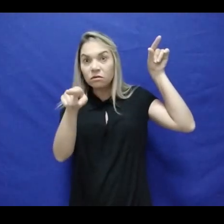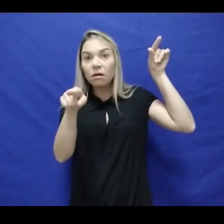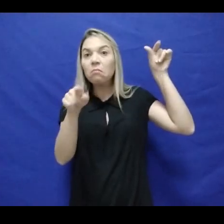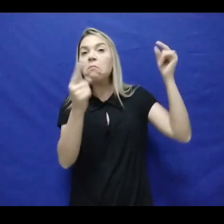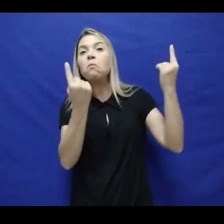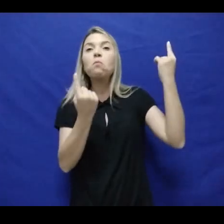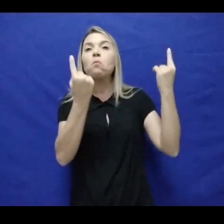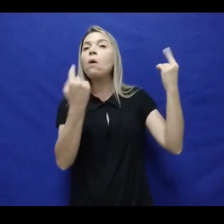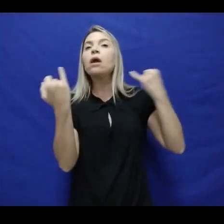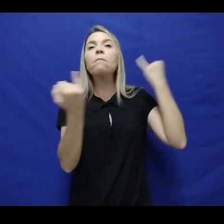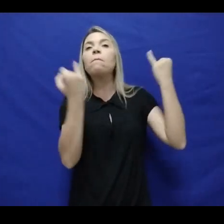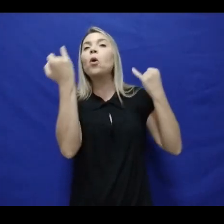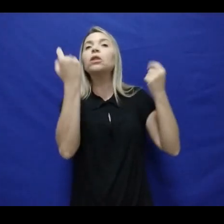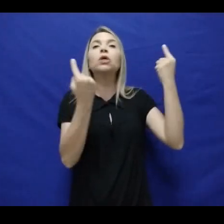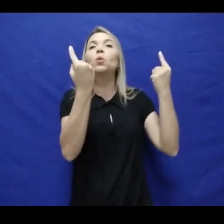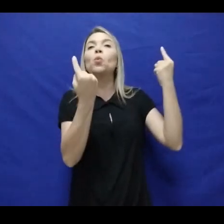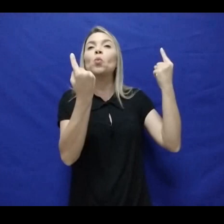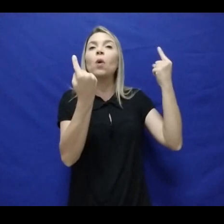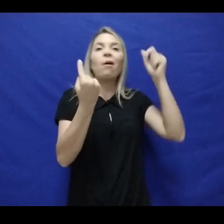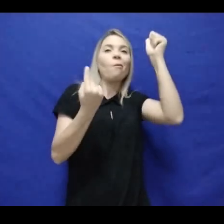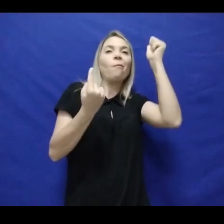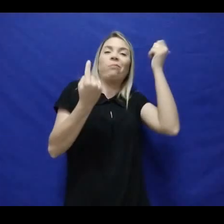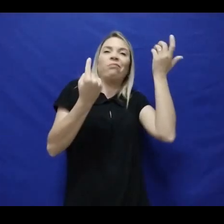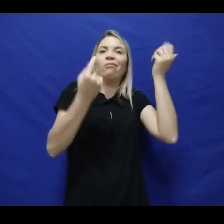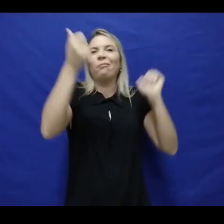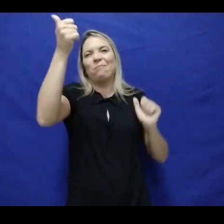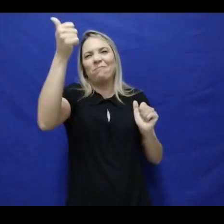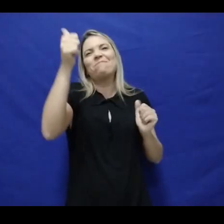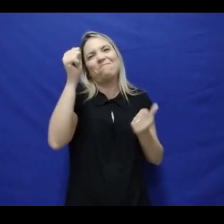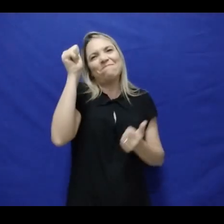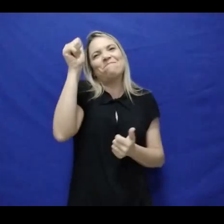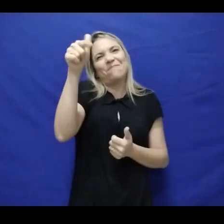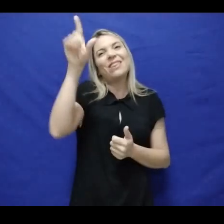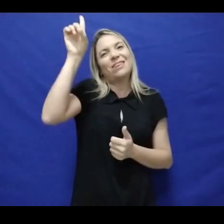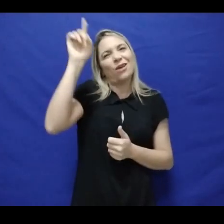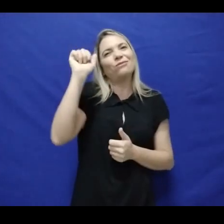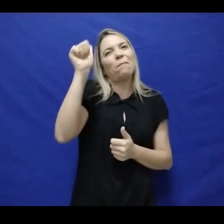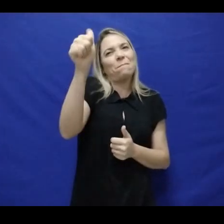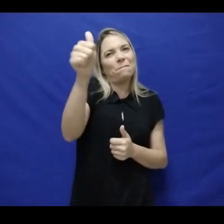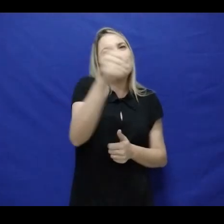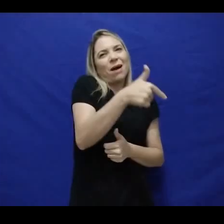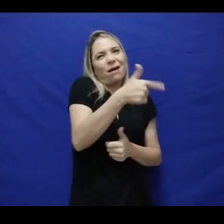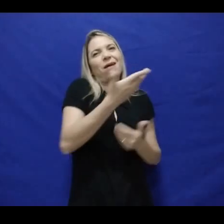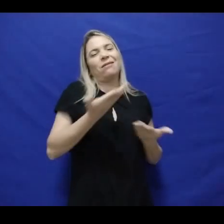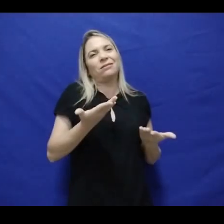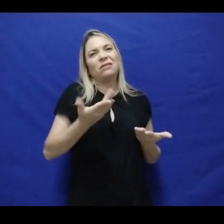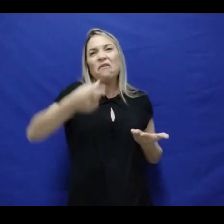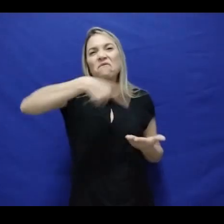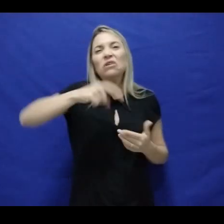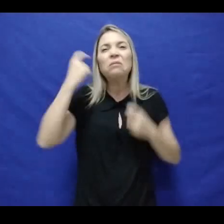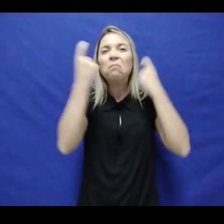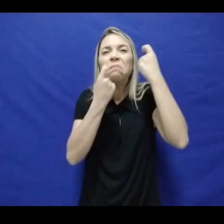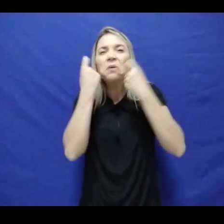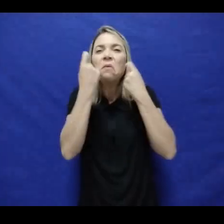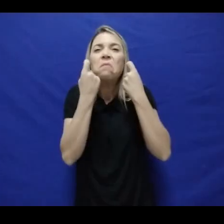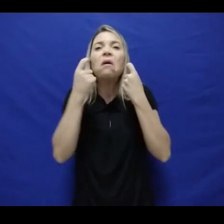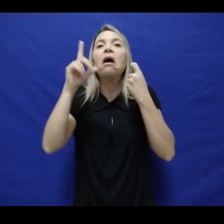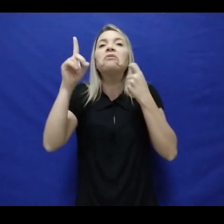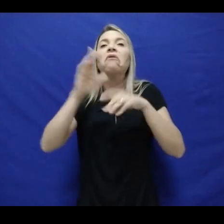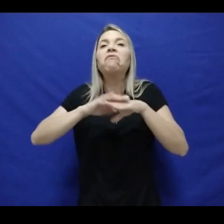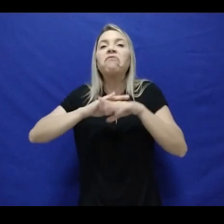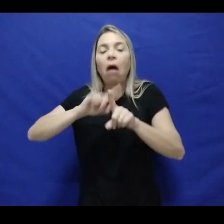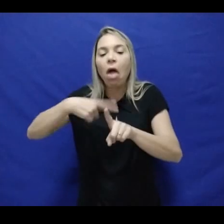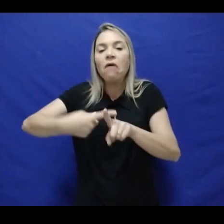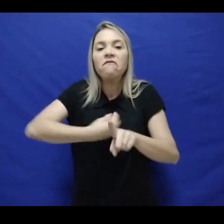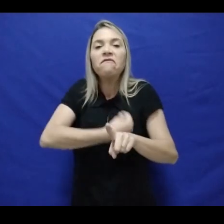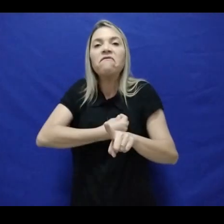vós muito mais do que as aves? Qual de vós, por ansioso que esteja, pode acrescentar um côvado ao curso da